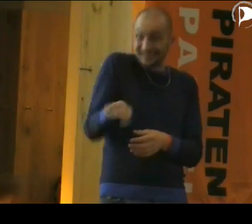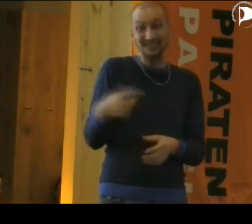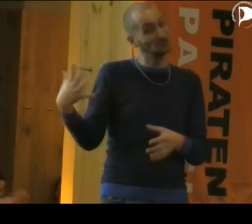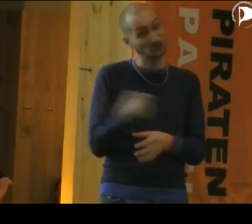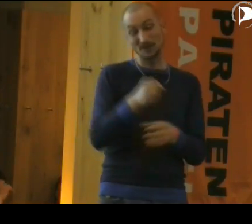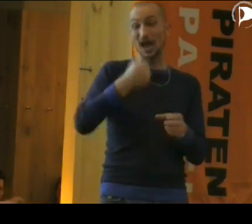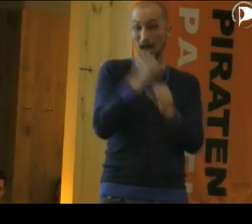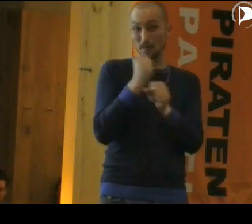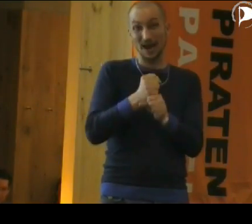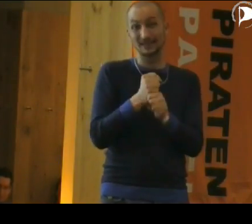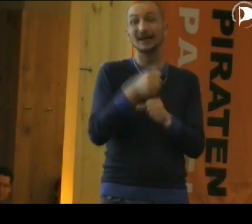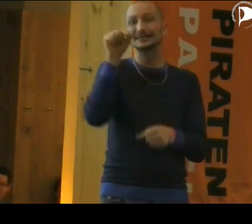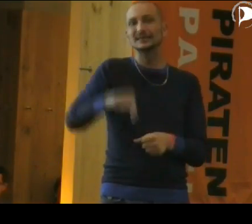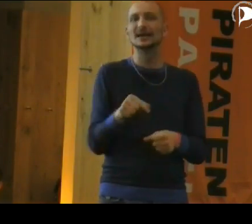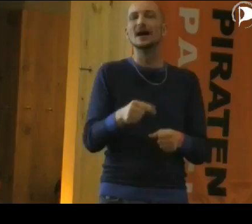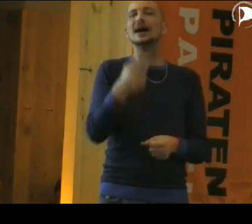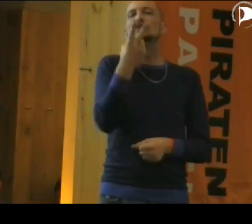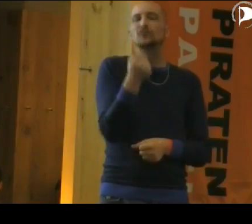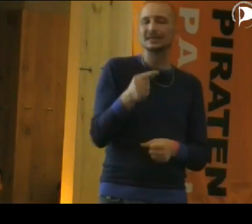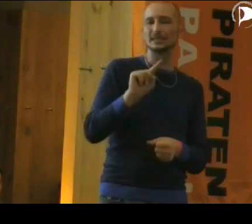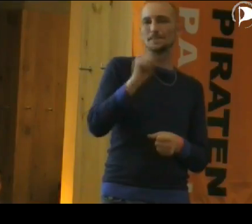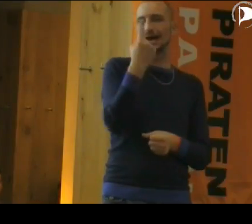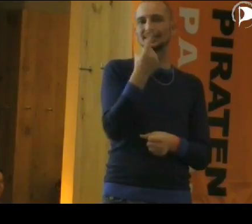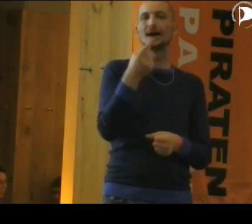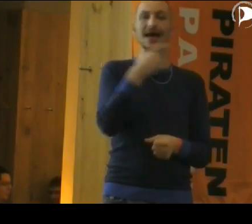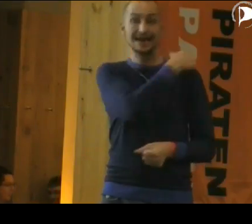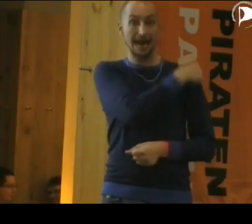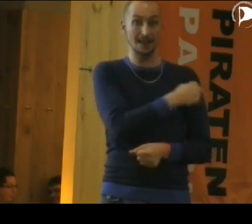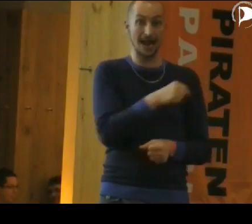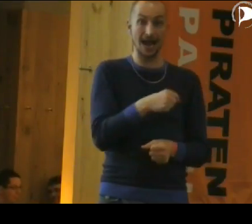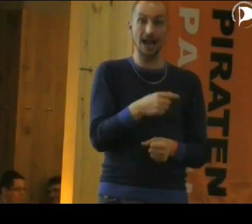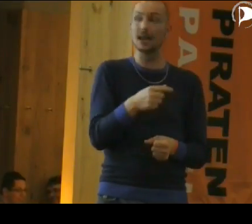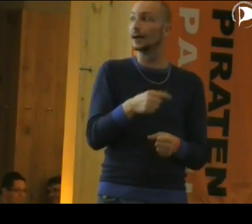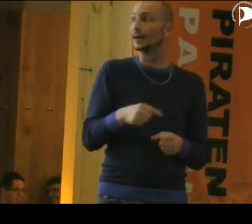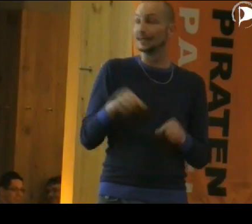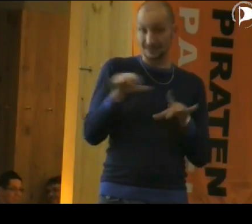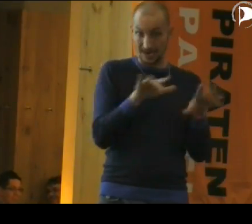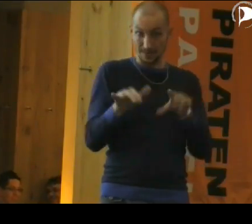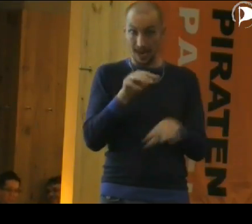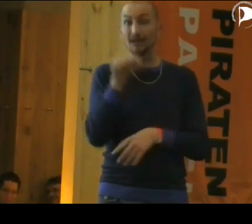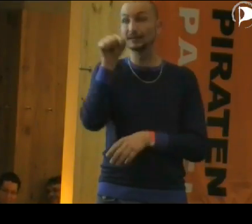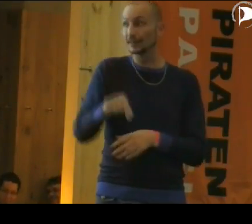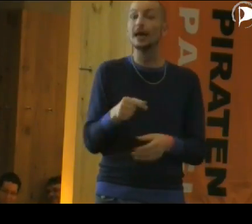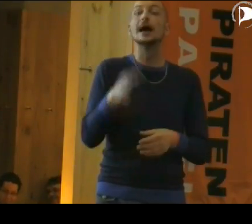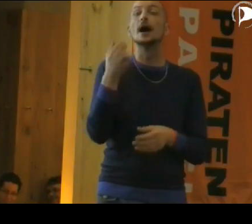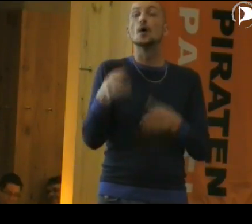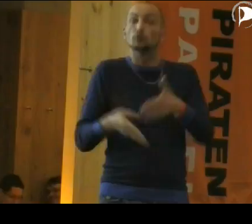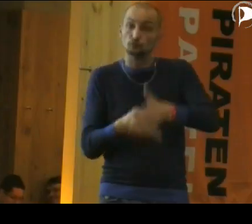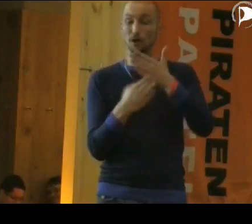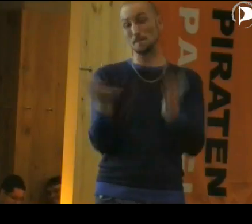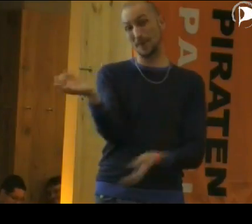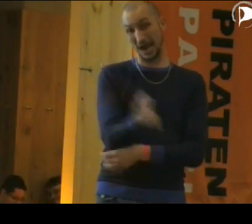entsprechen werden vielleicht als schatzmeister und generalsekretäre auf bezirks- und kreisebene stiftung bringe